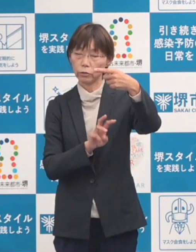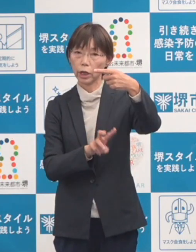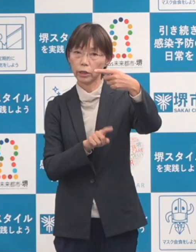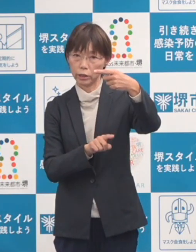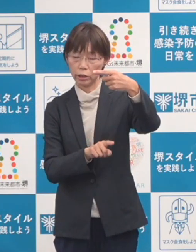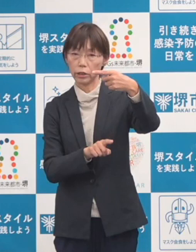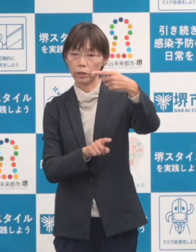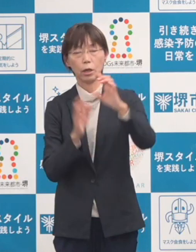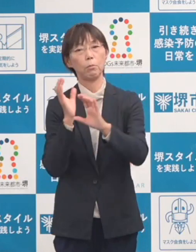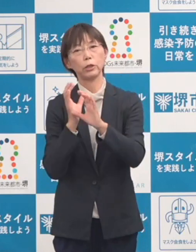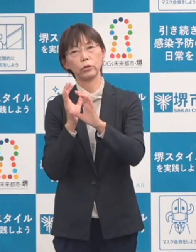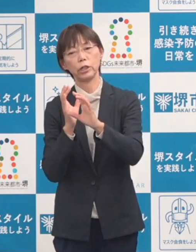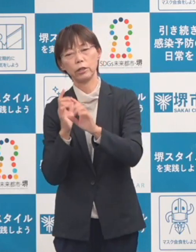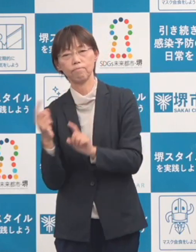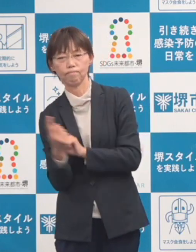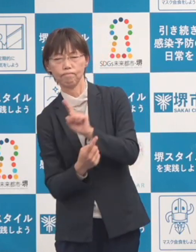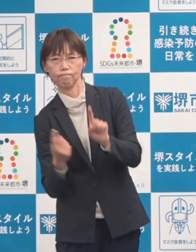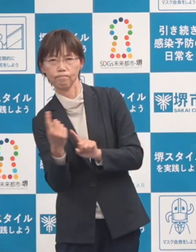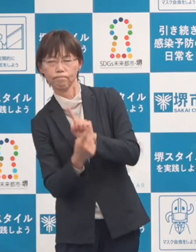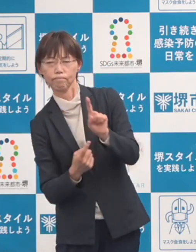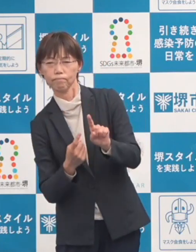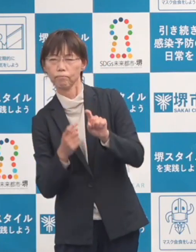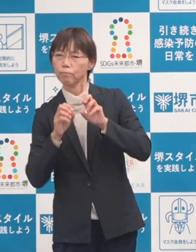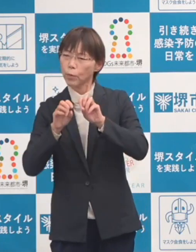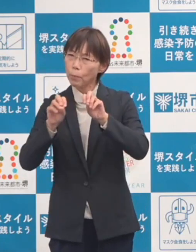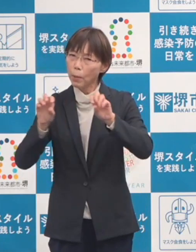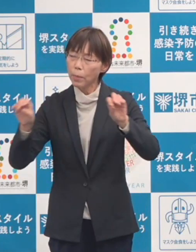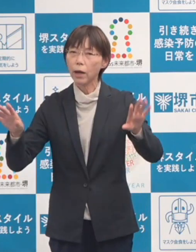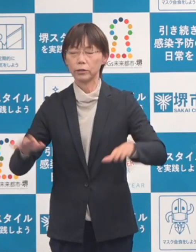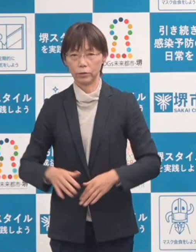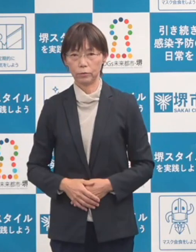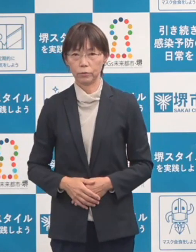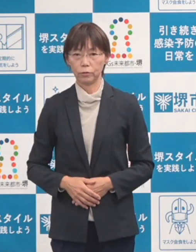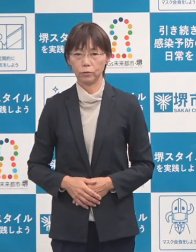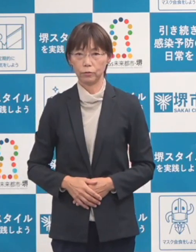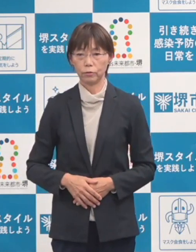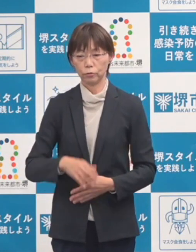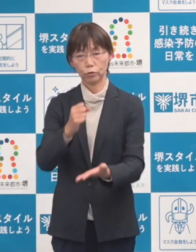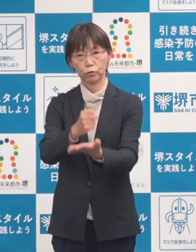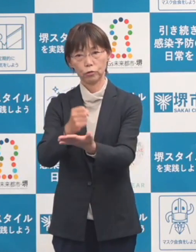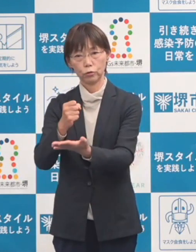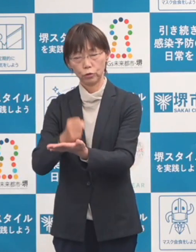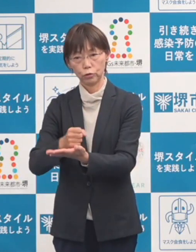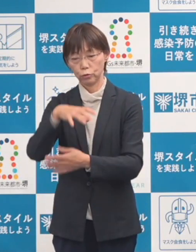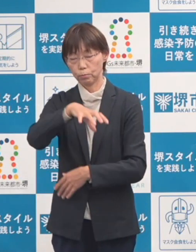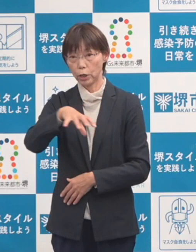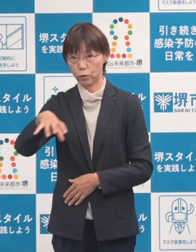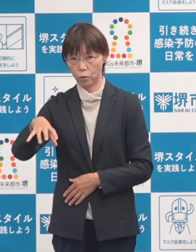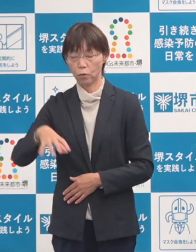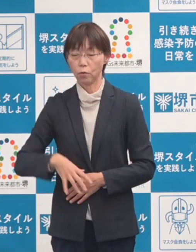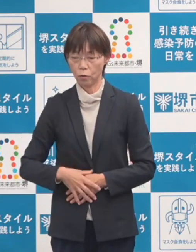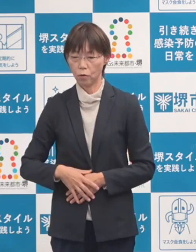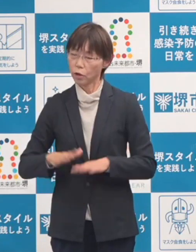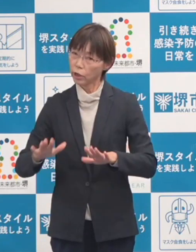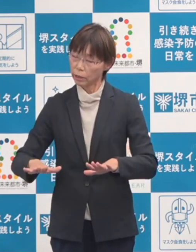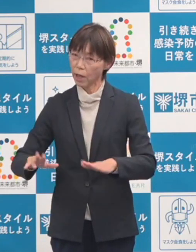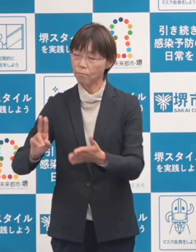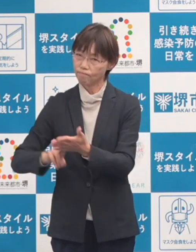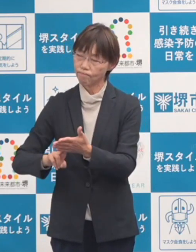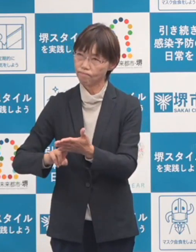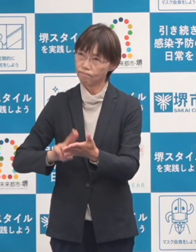す目的で開催をいたします。周遊スポット、続々設定をしており